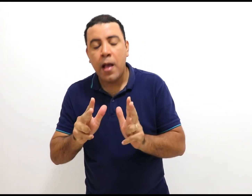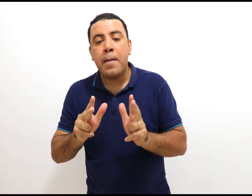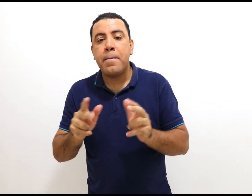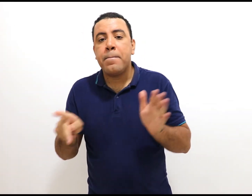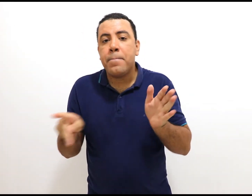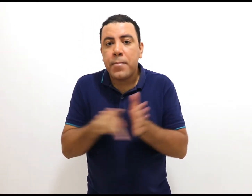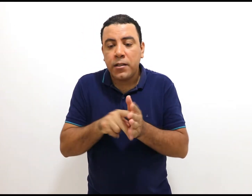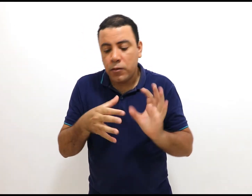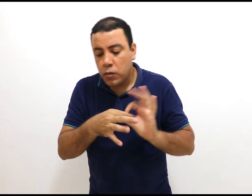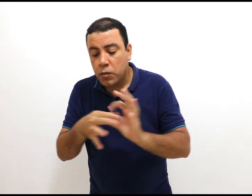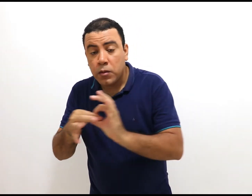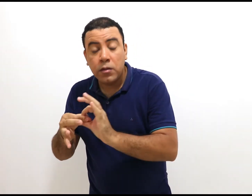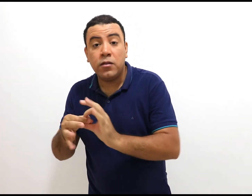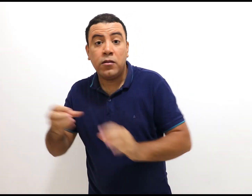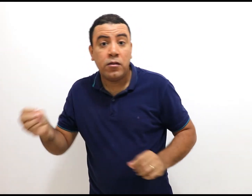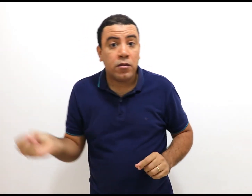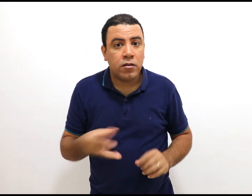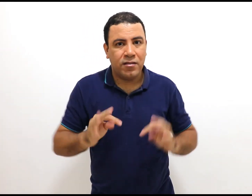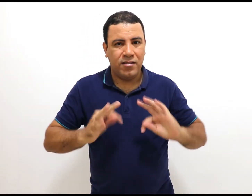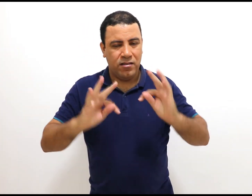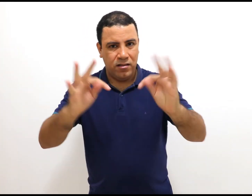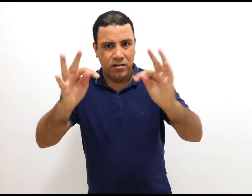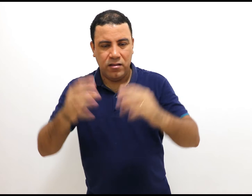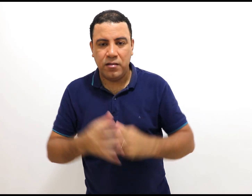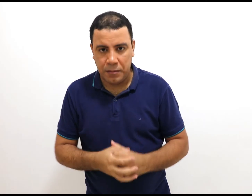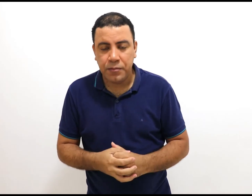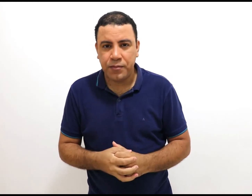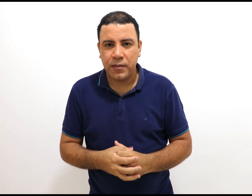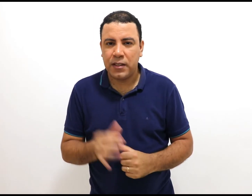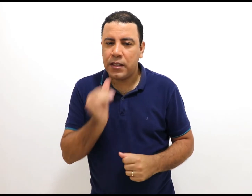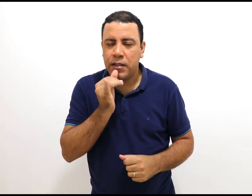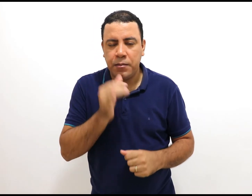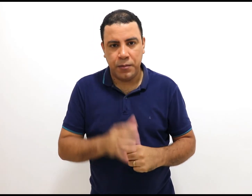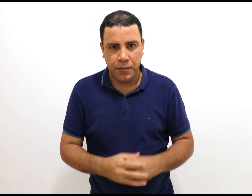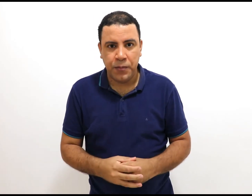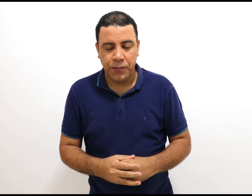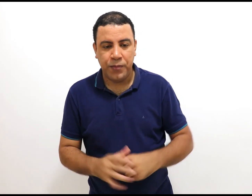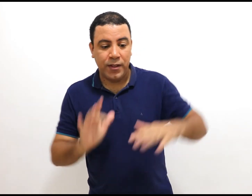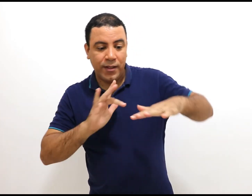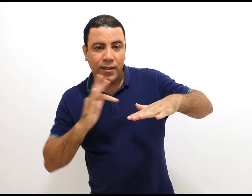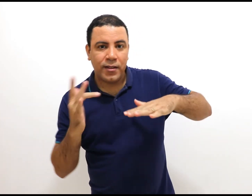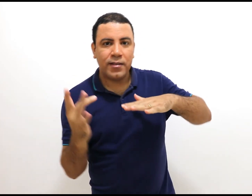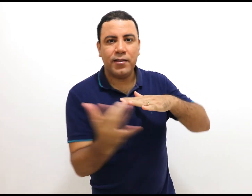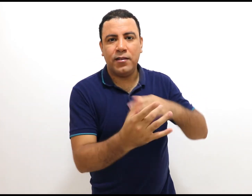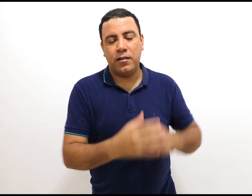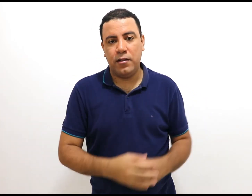tais como redes sociais ou a internet desconectou.